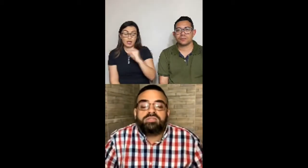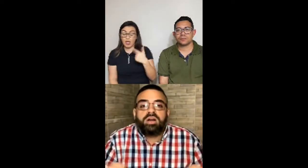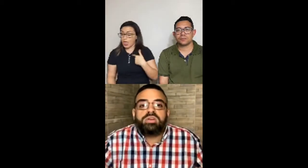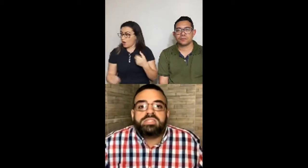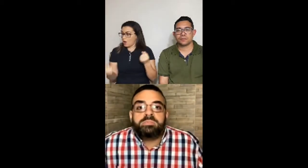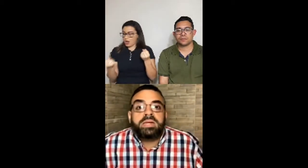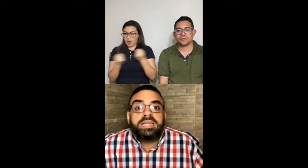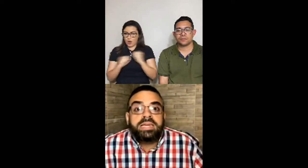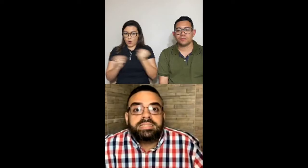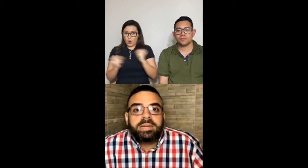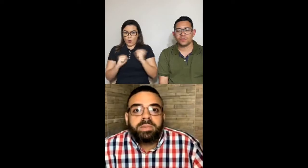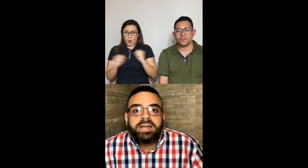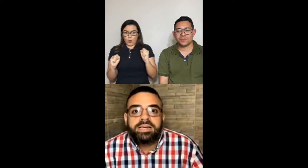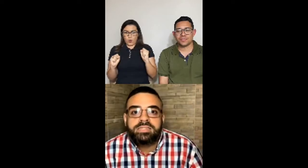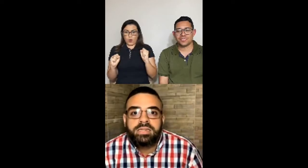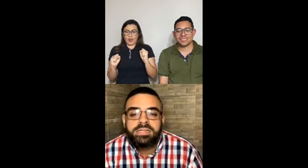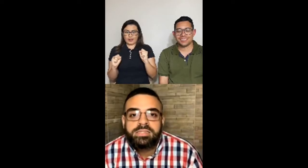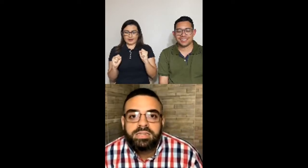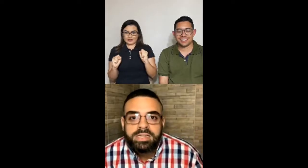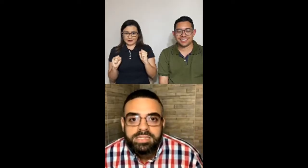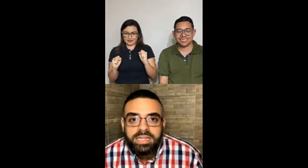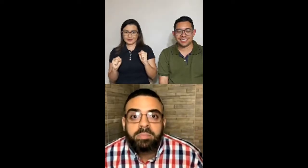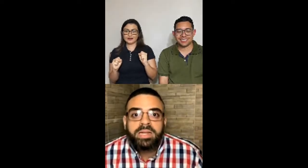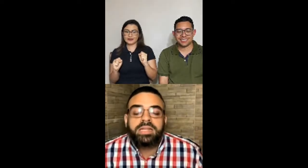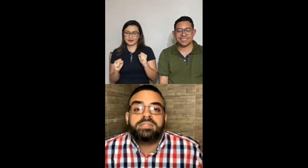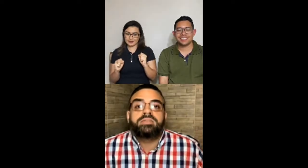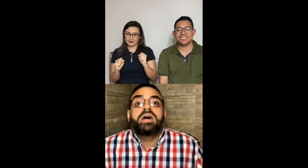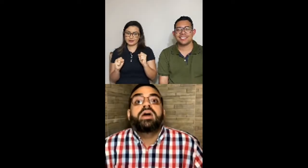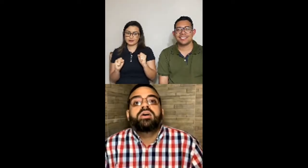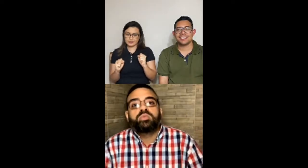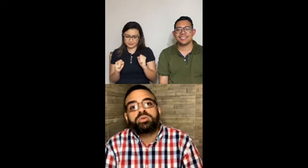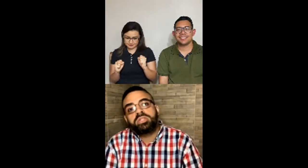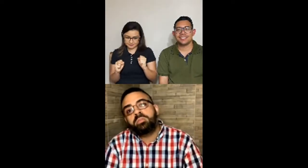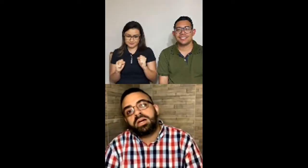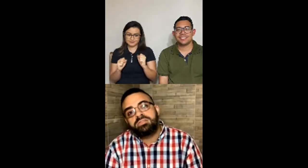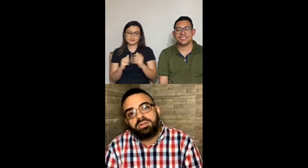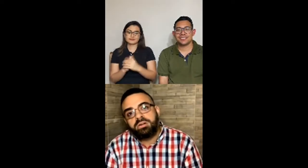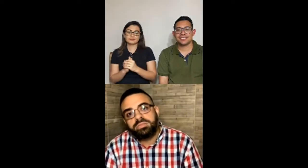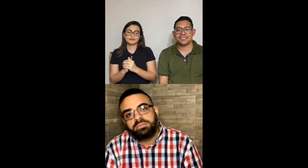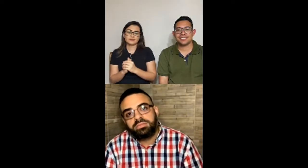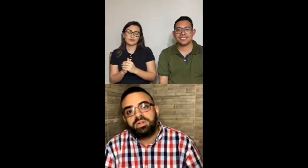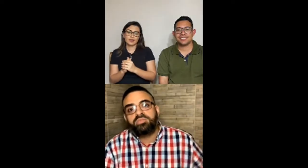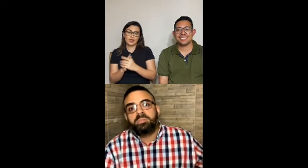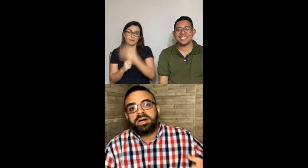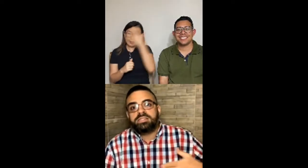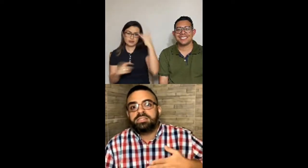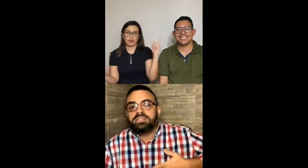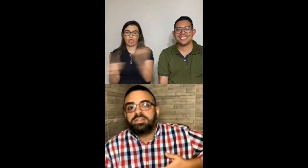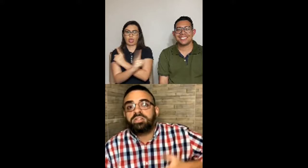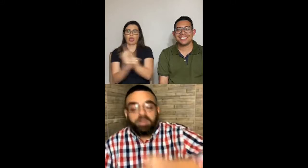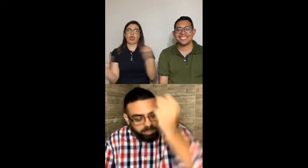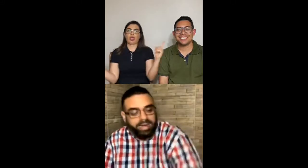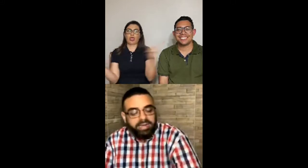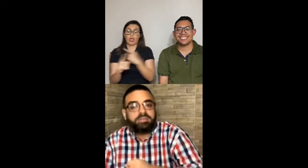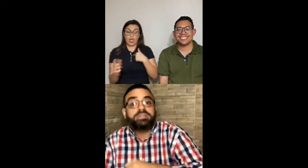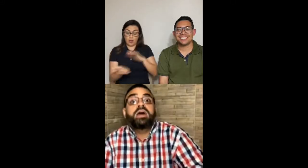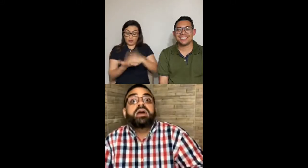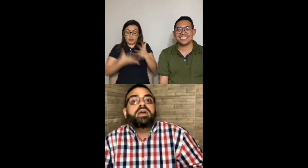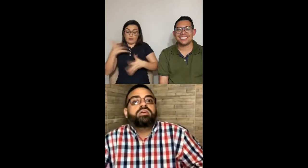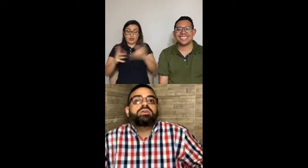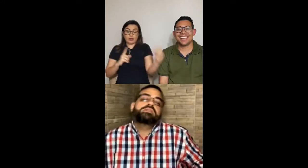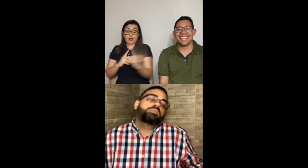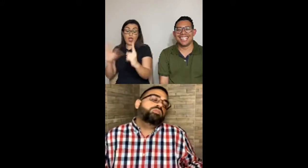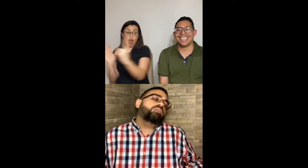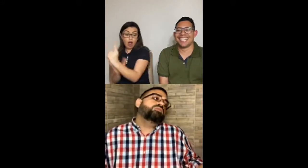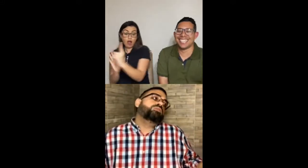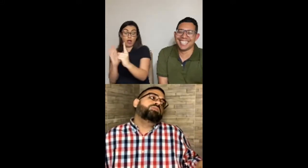irmão, nesse dia eu fiquei doido. Eu fiquei assim, eu não aguento, vou fazer uma coisa aqui para ninguém atrapalhar essa interpretação. Eu não